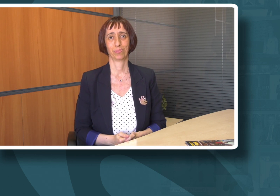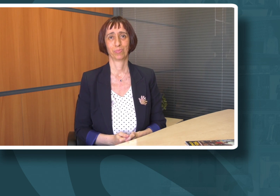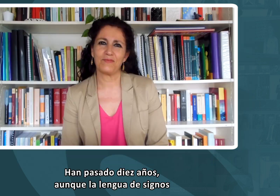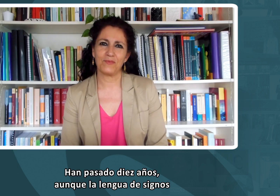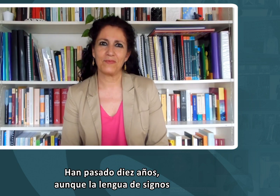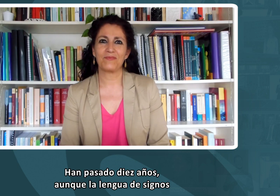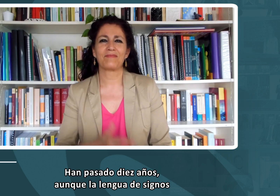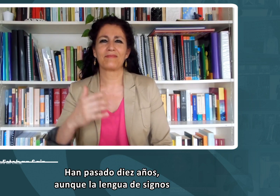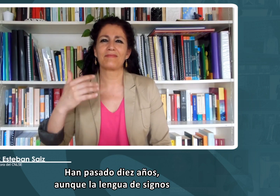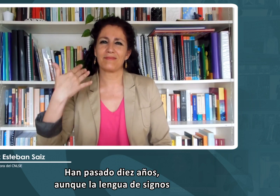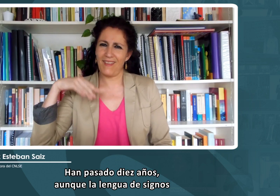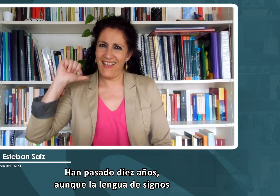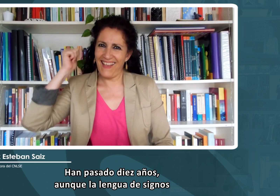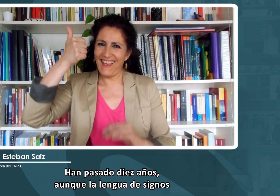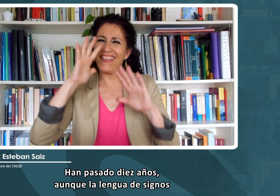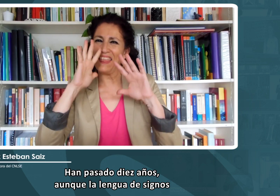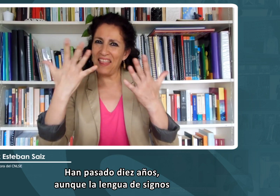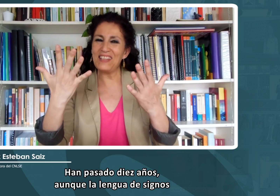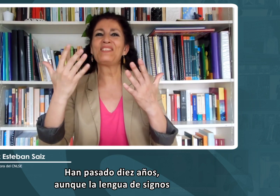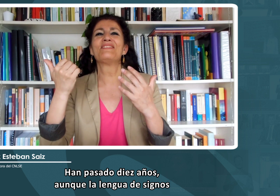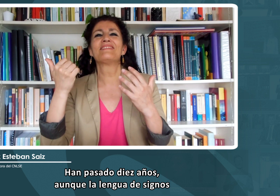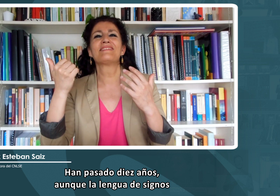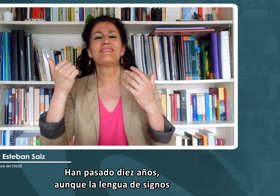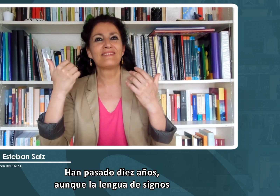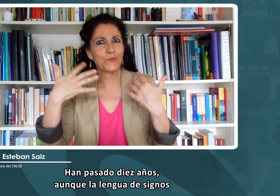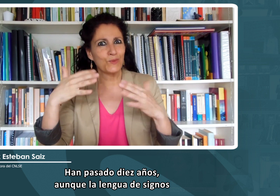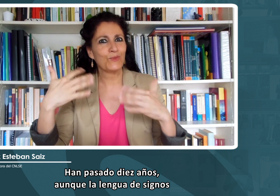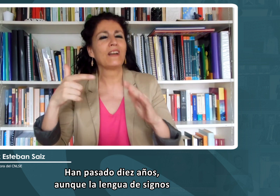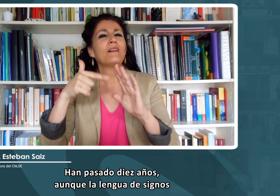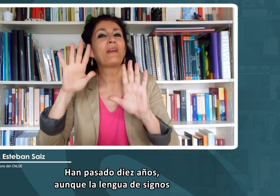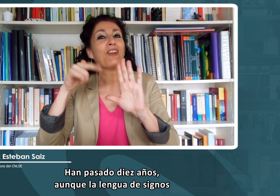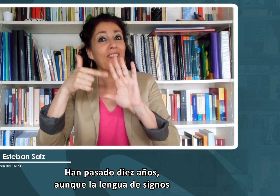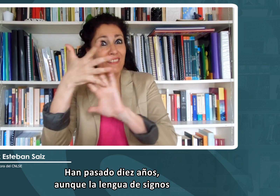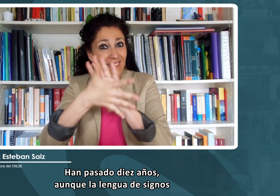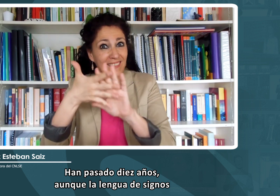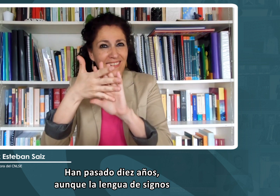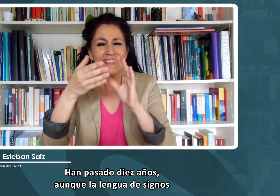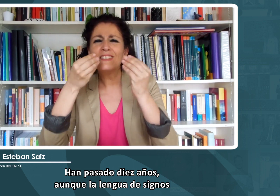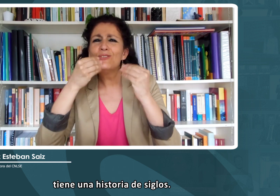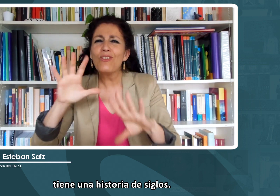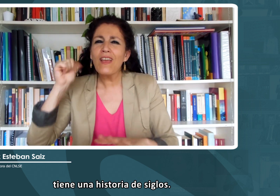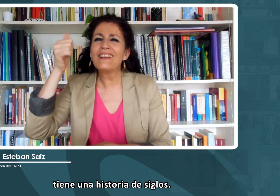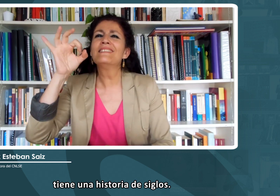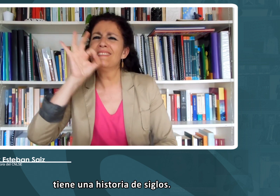España. Han pasado 10 años, aunque la lengua de signos tiene una historia de siglos.